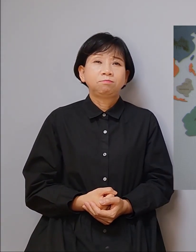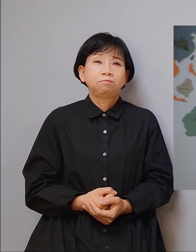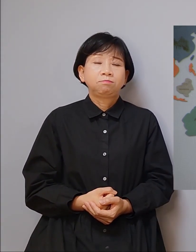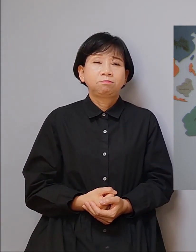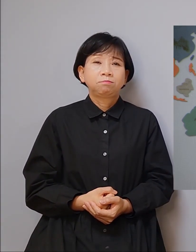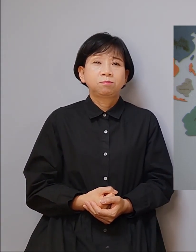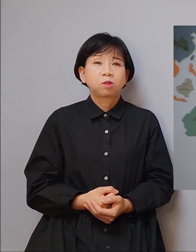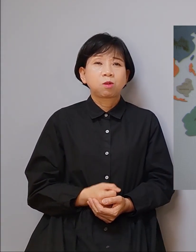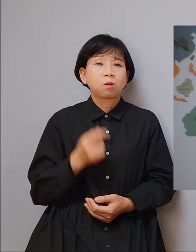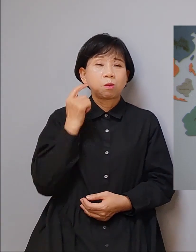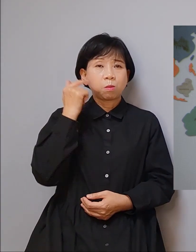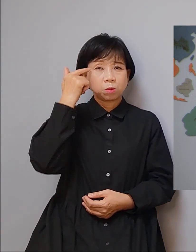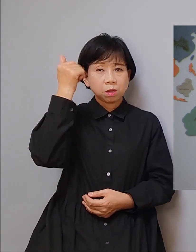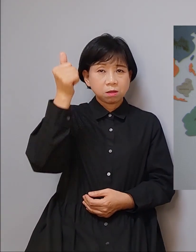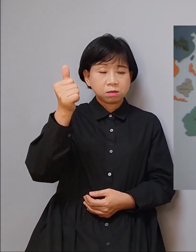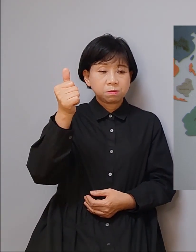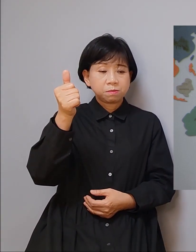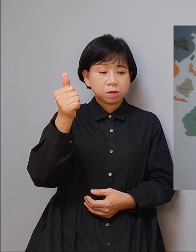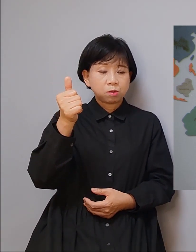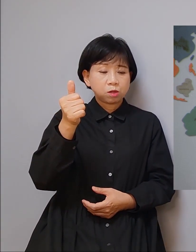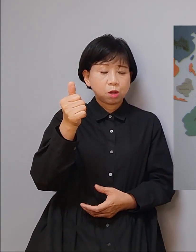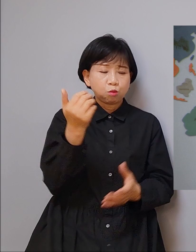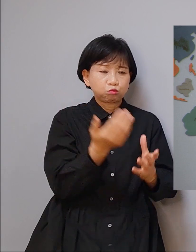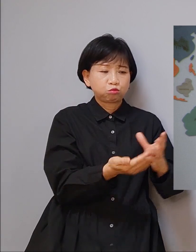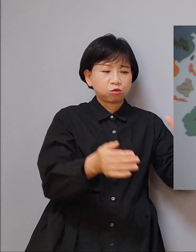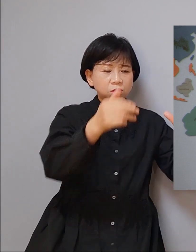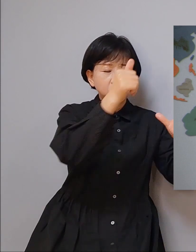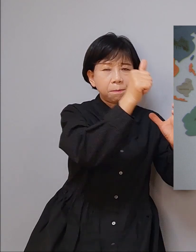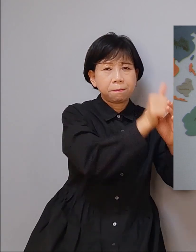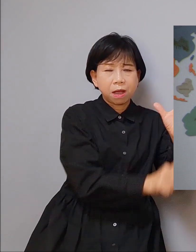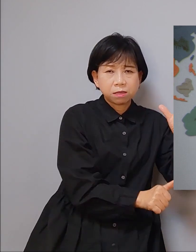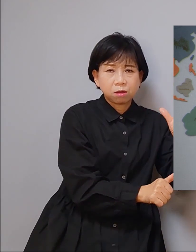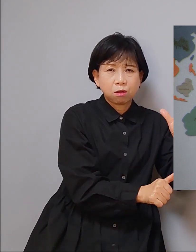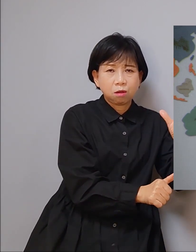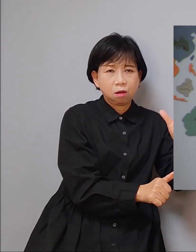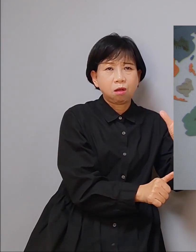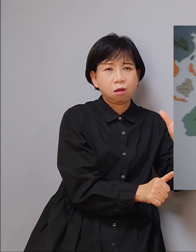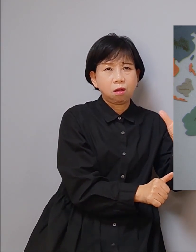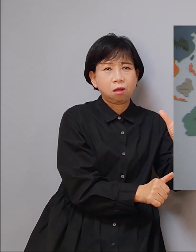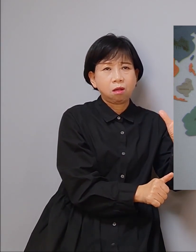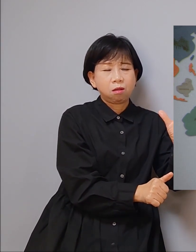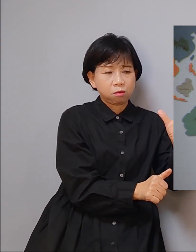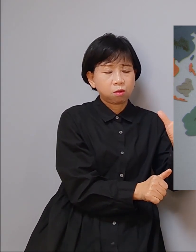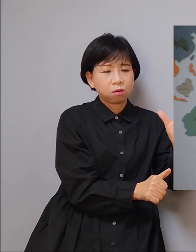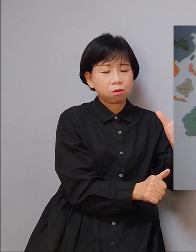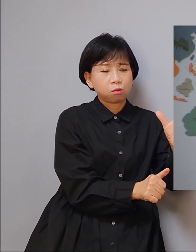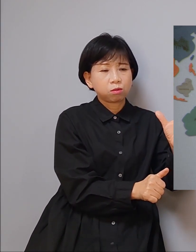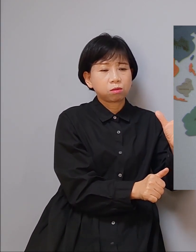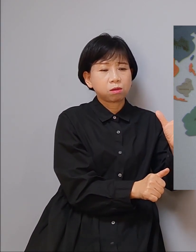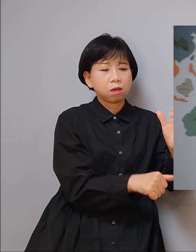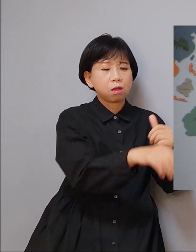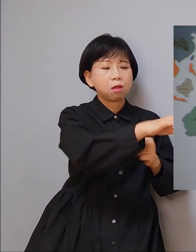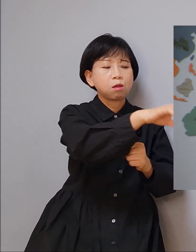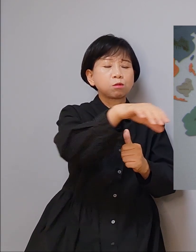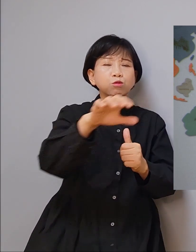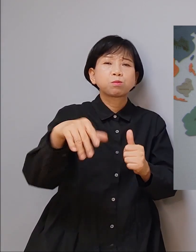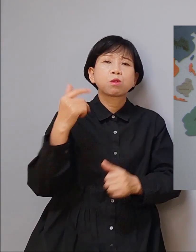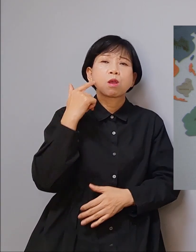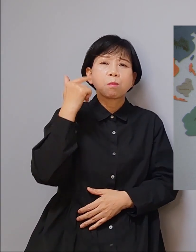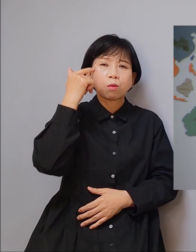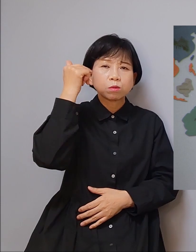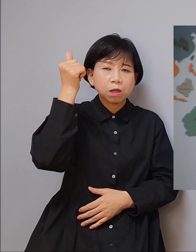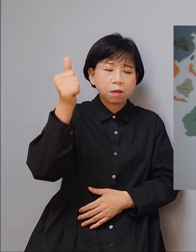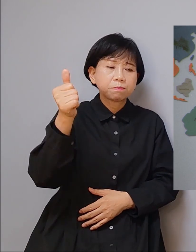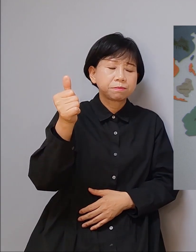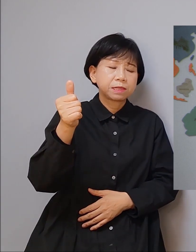그 수렁에서 결코 나올 수 없는 상황인데 주변에 다른 목회자들이 같이 끌어올려 주셔서 또